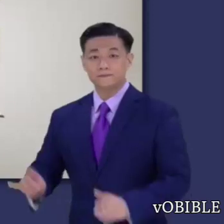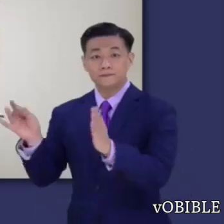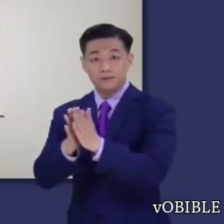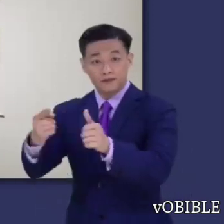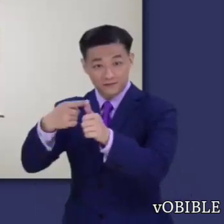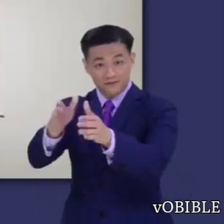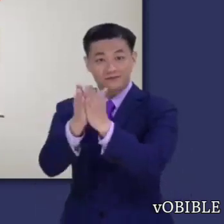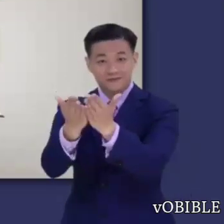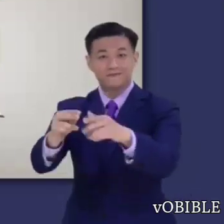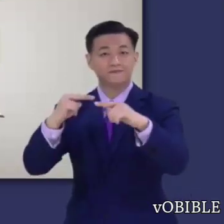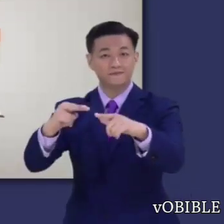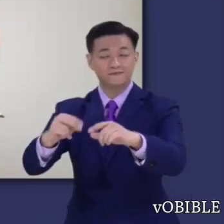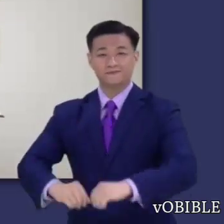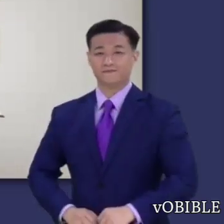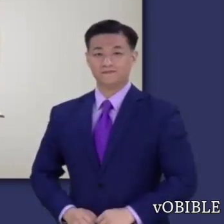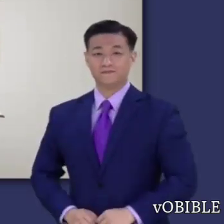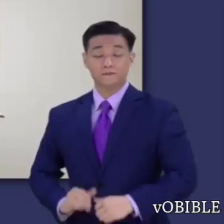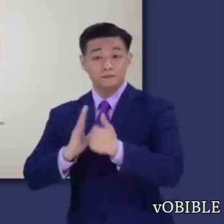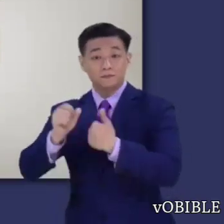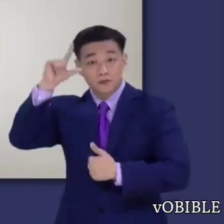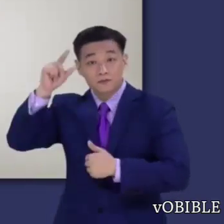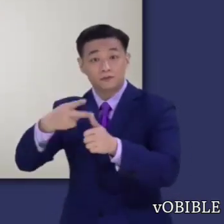帖撒罗尼迦前书简介。